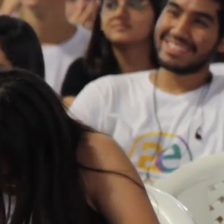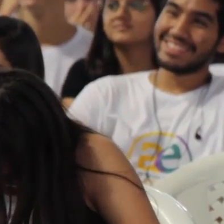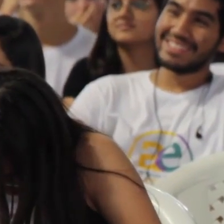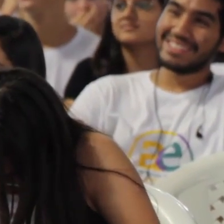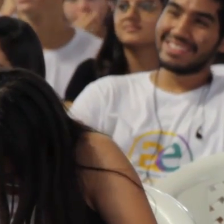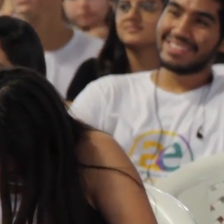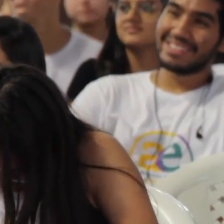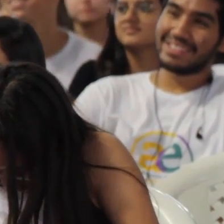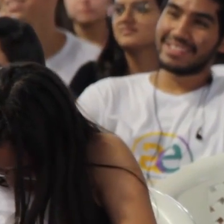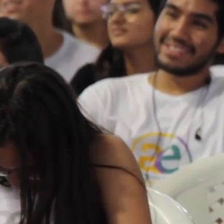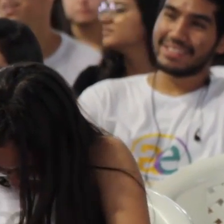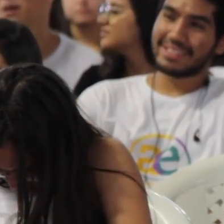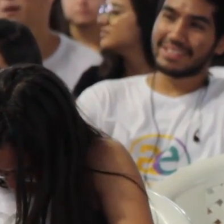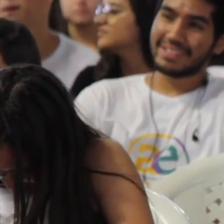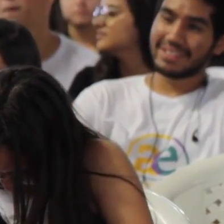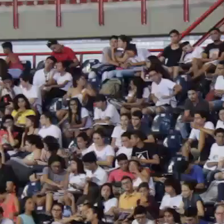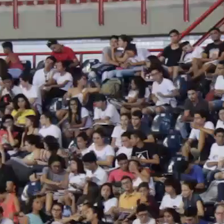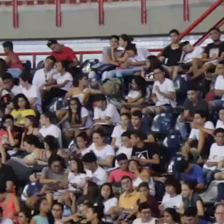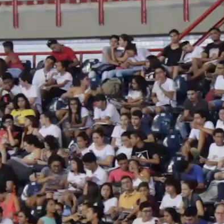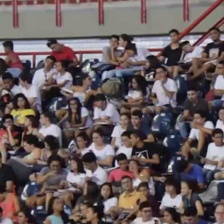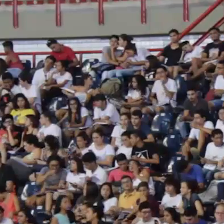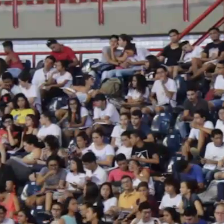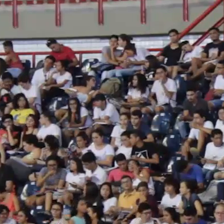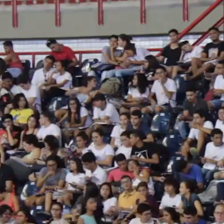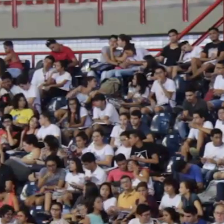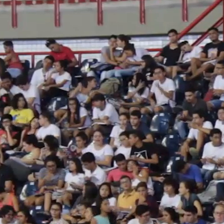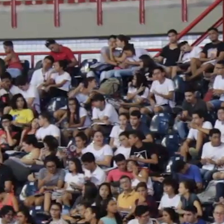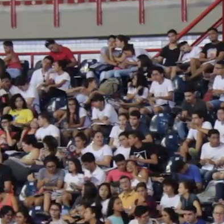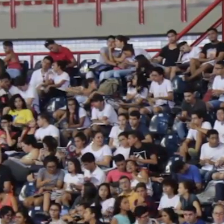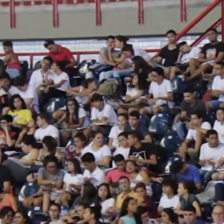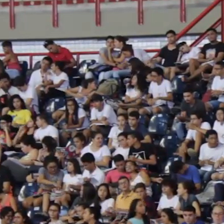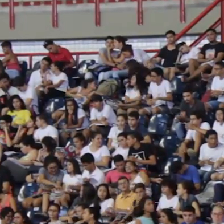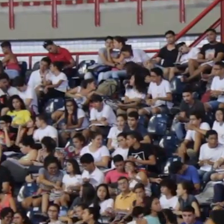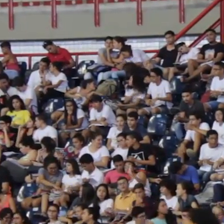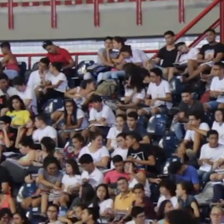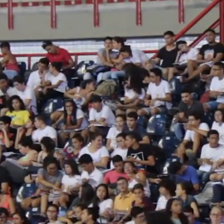apresentou os agentes na introdução.